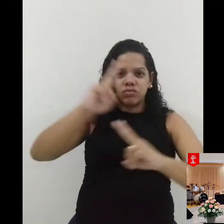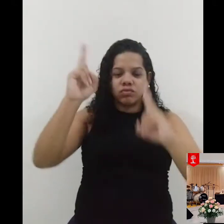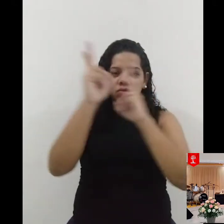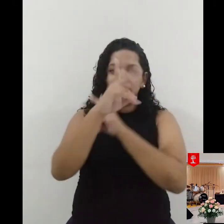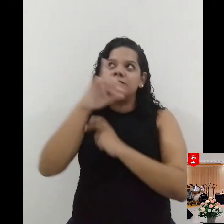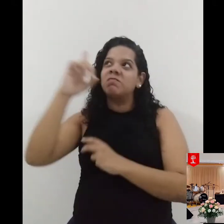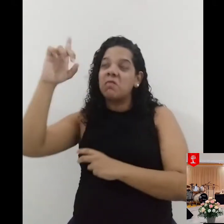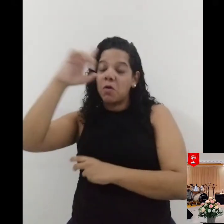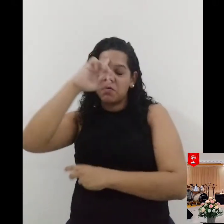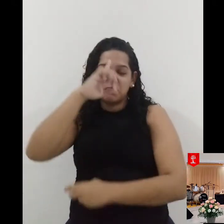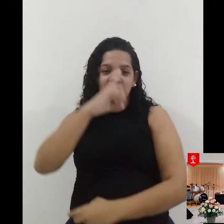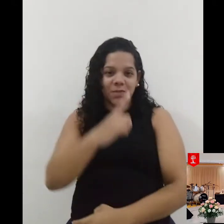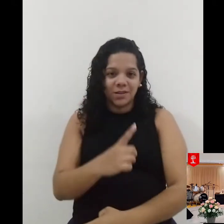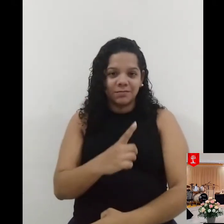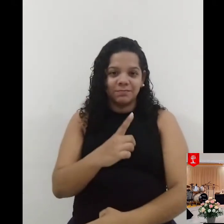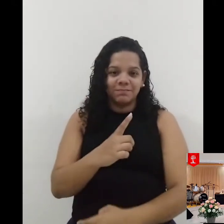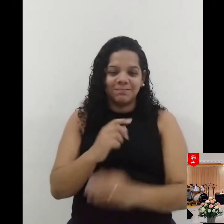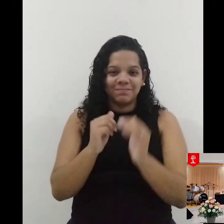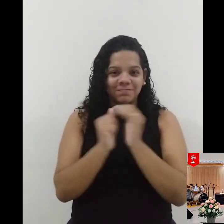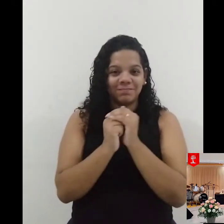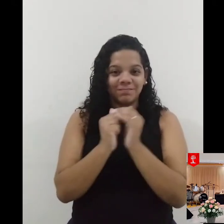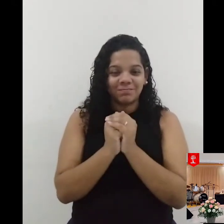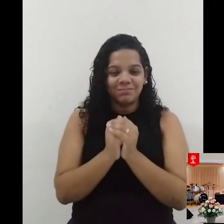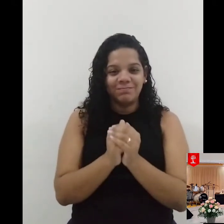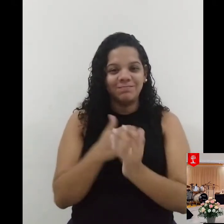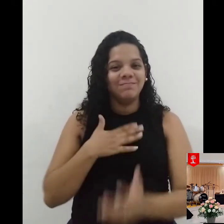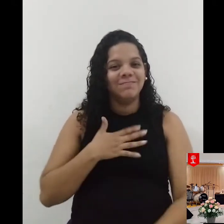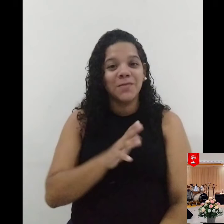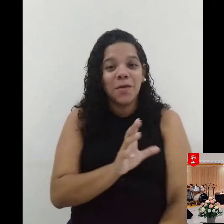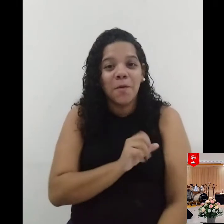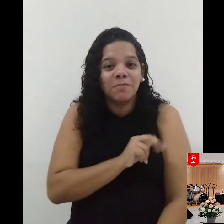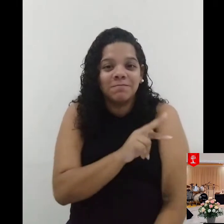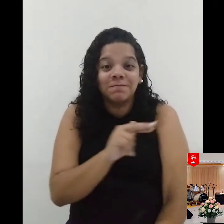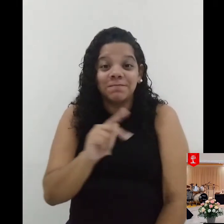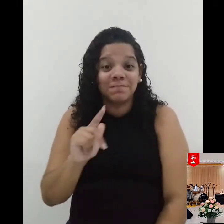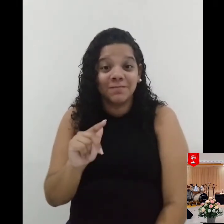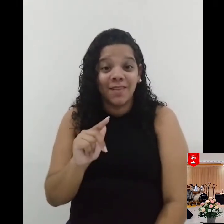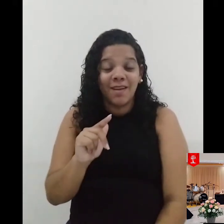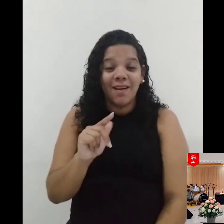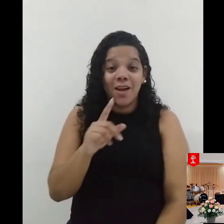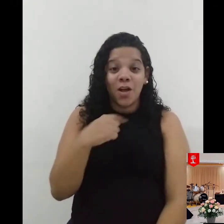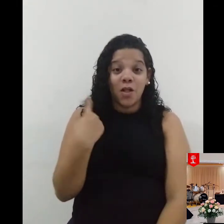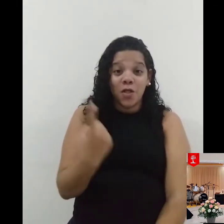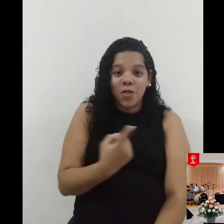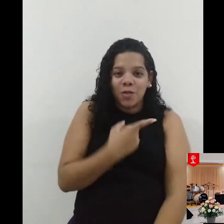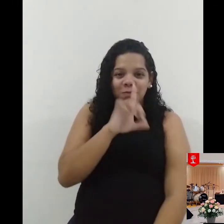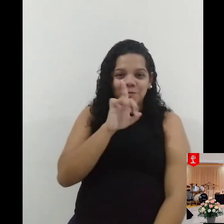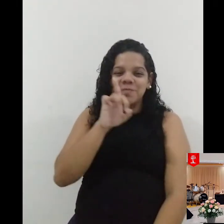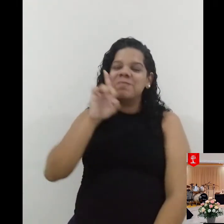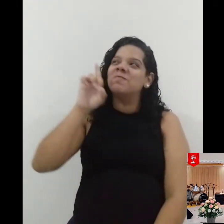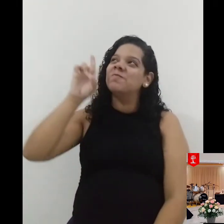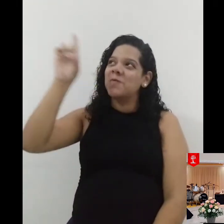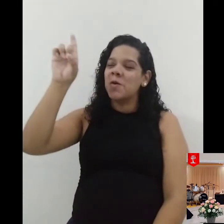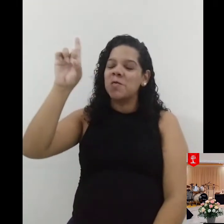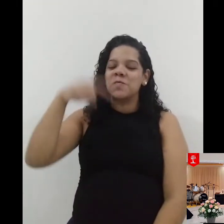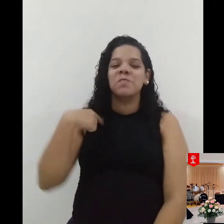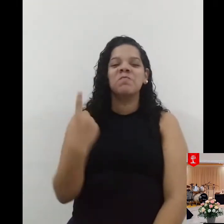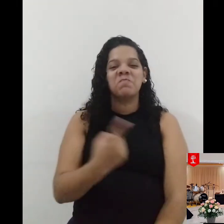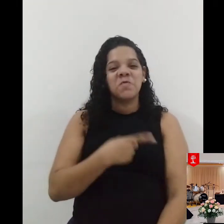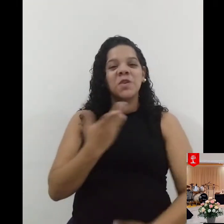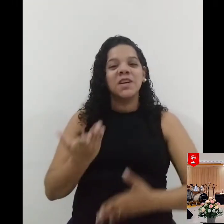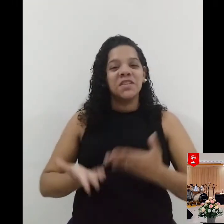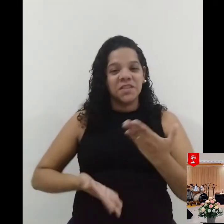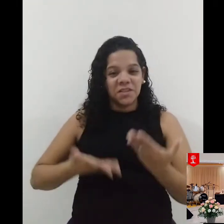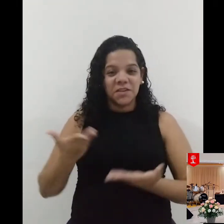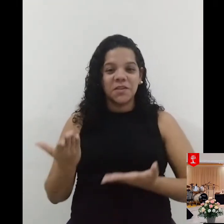adoramos. Ele nos dá muito mais do que nós pedimos ou que nós